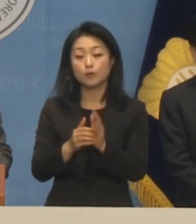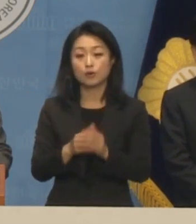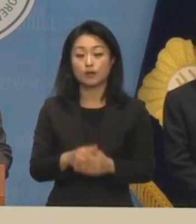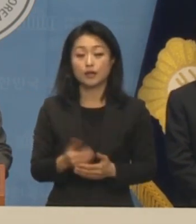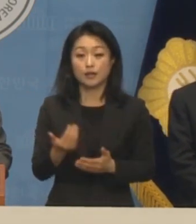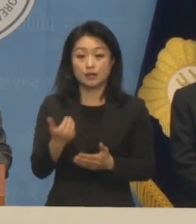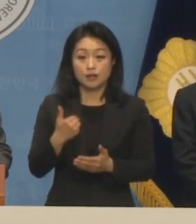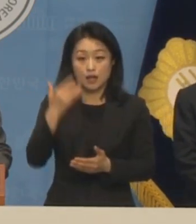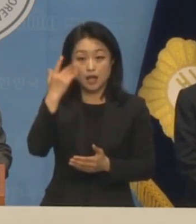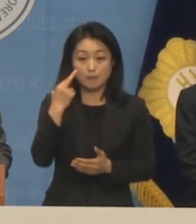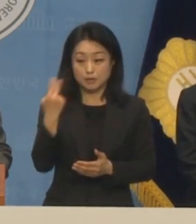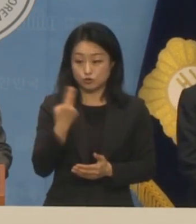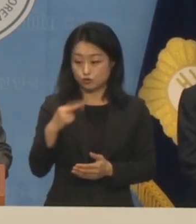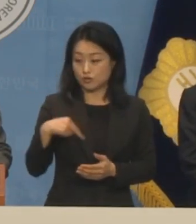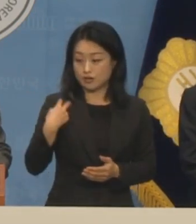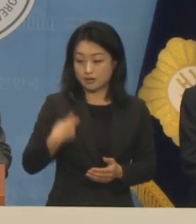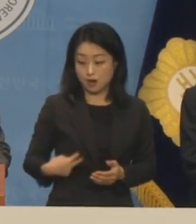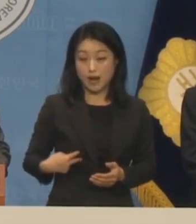전